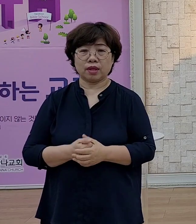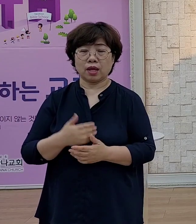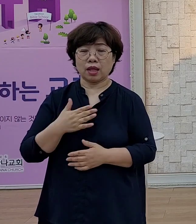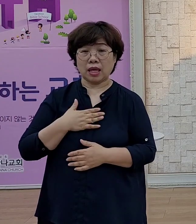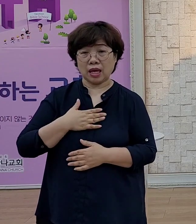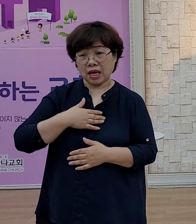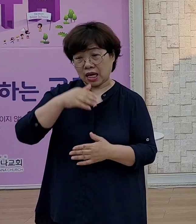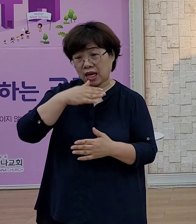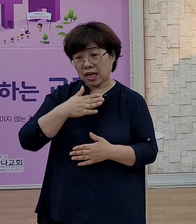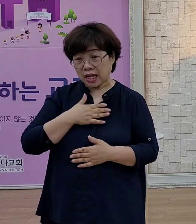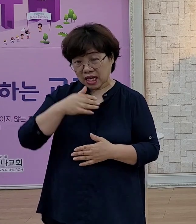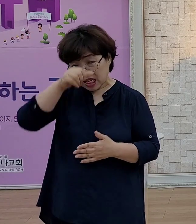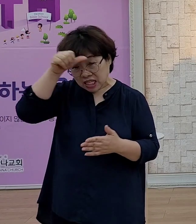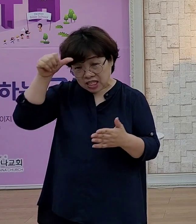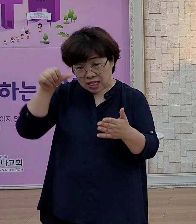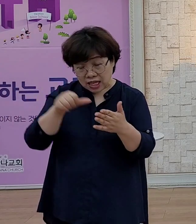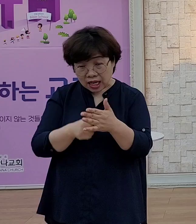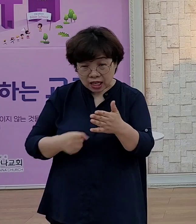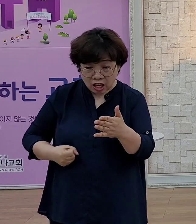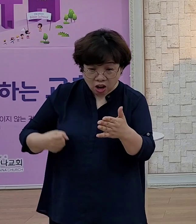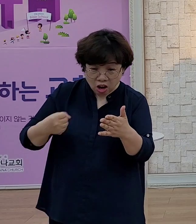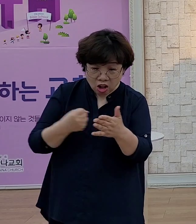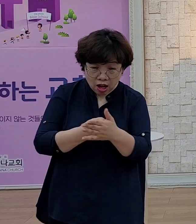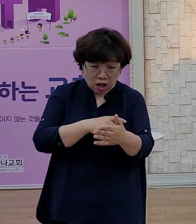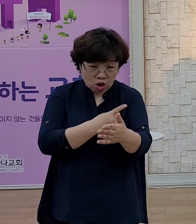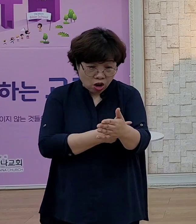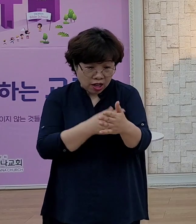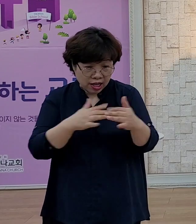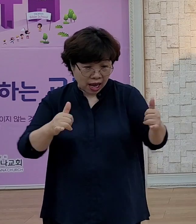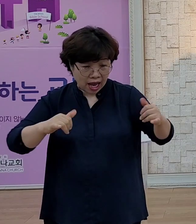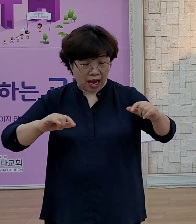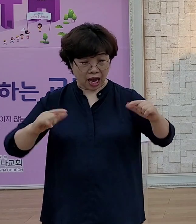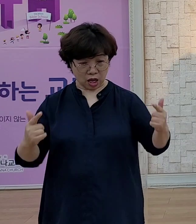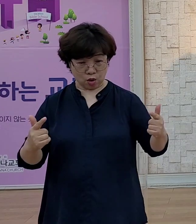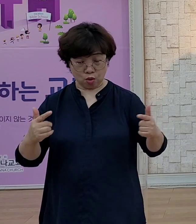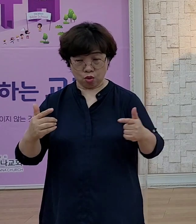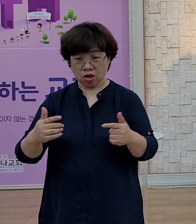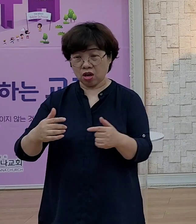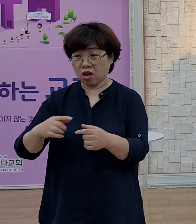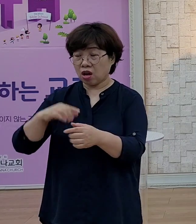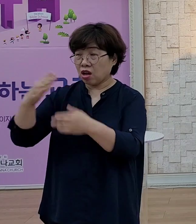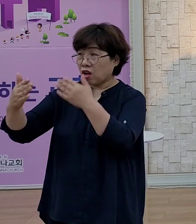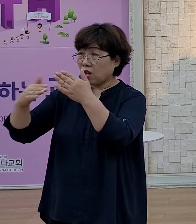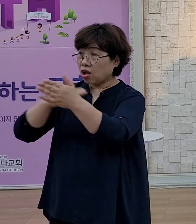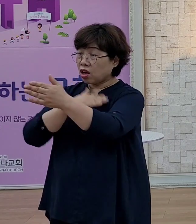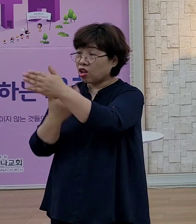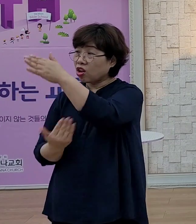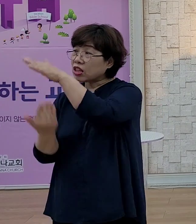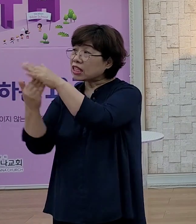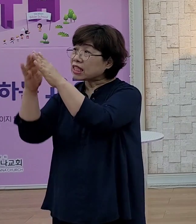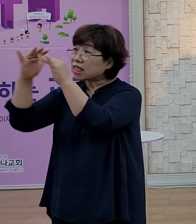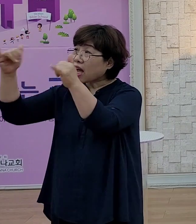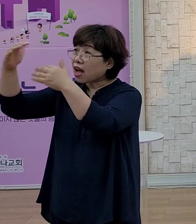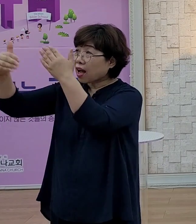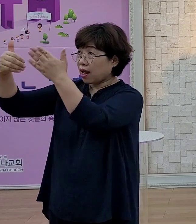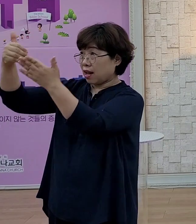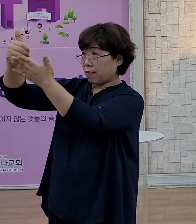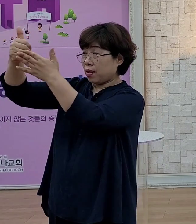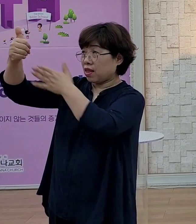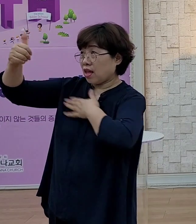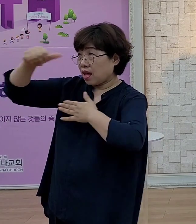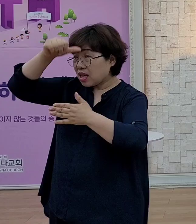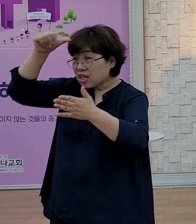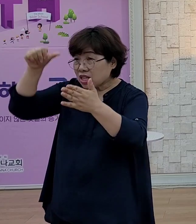내가 내 인생을 결정하는 결정권자가 아니라 전능자 하나님이 내